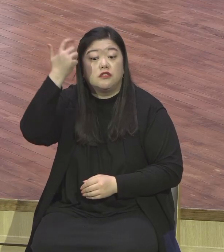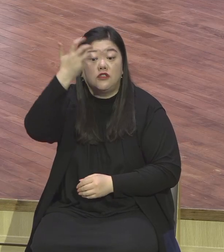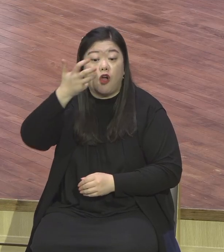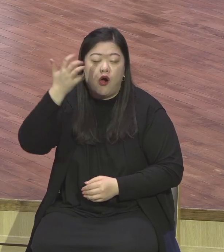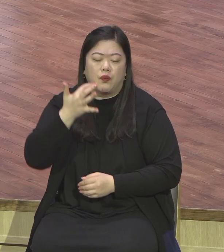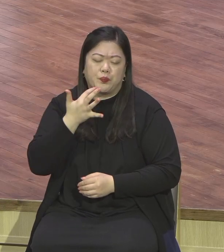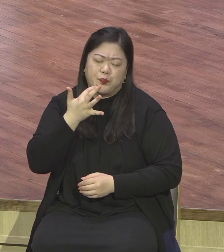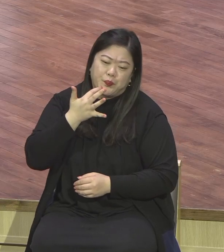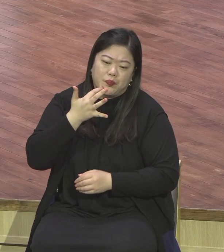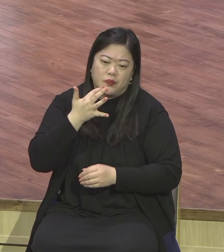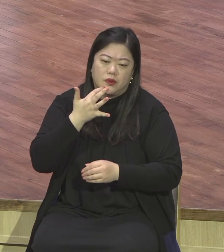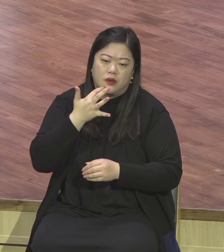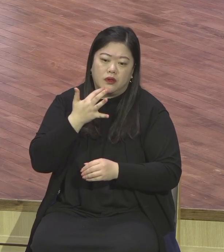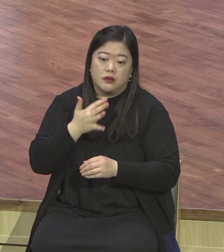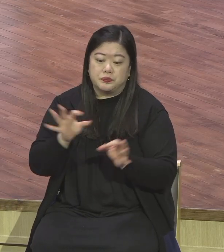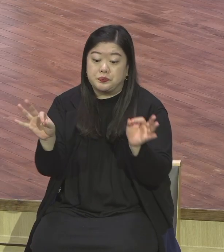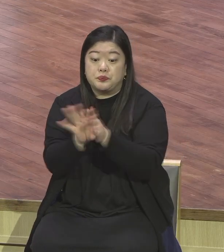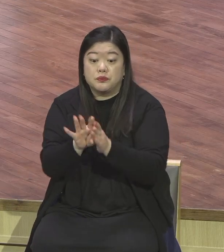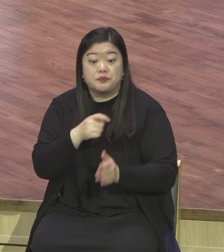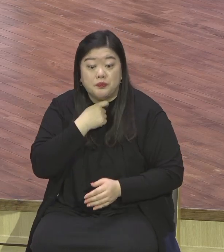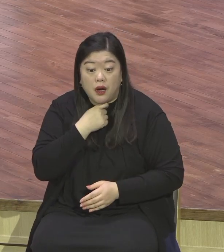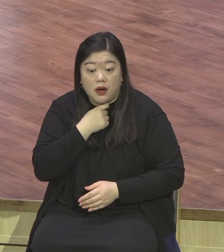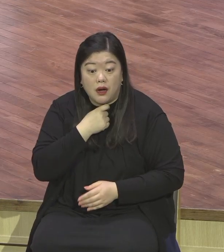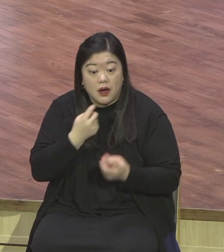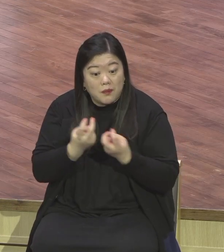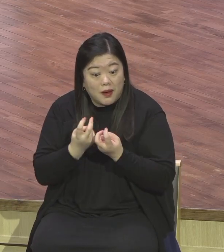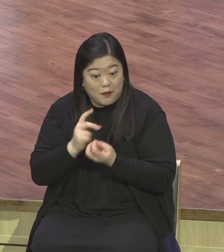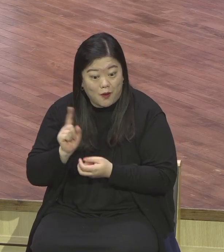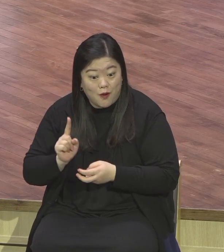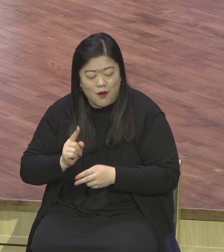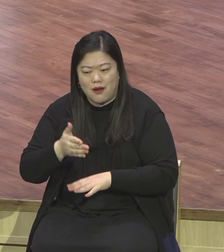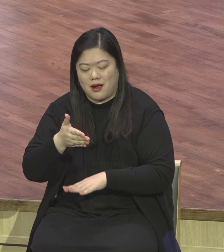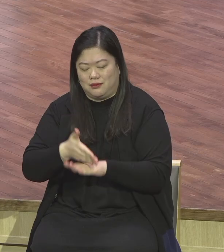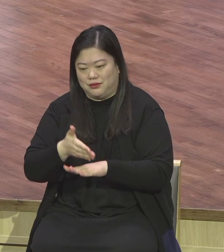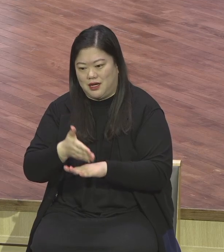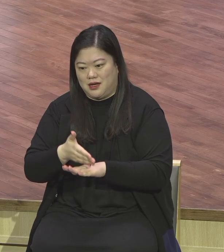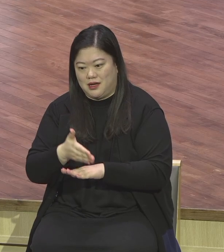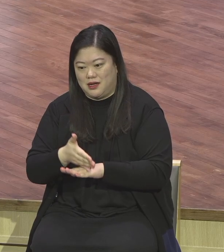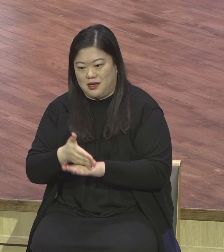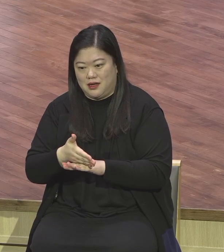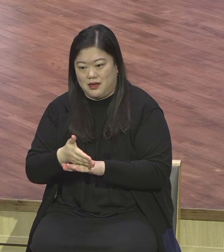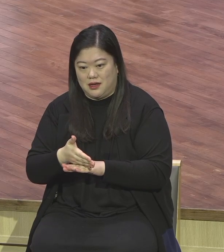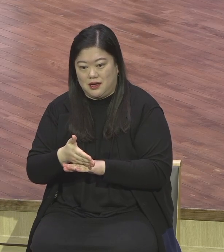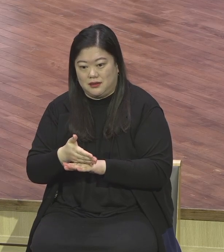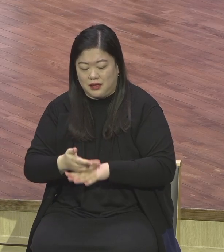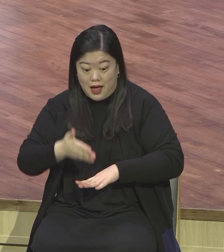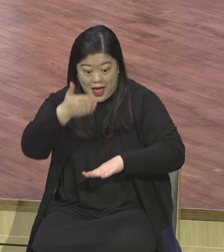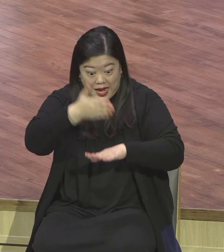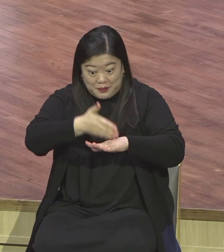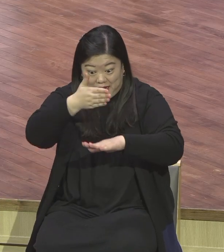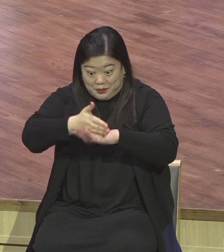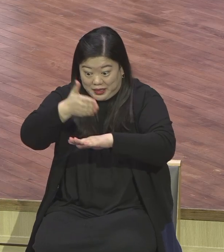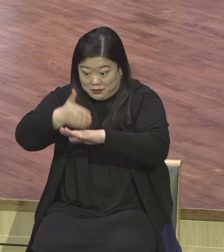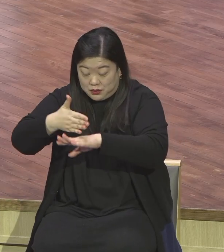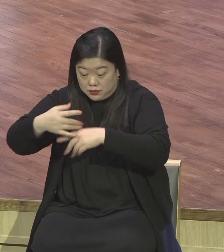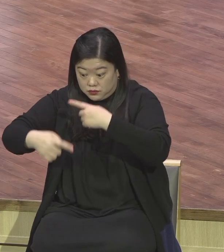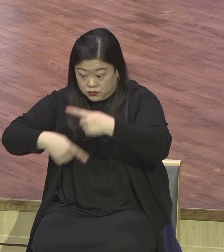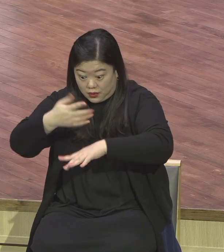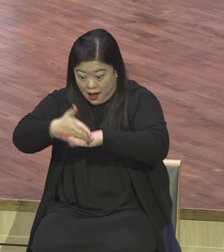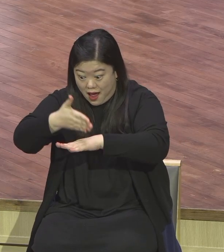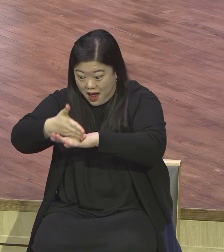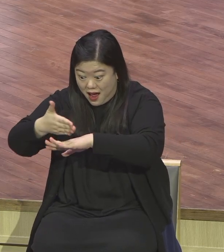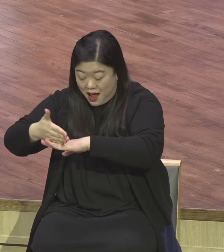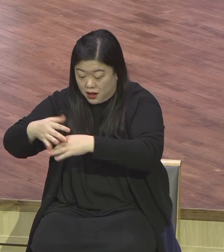감사해요 감사 감사하는 사람은요 몸에 병이 없어요 감사하는